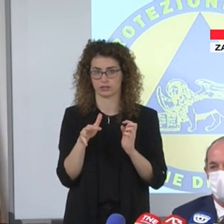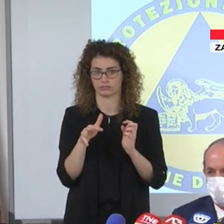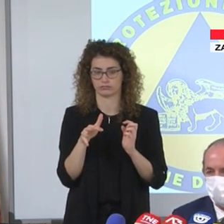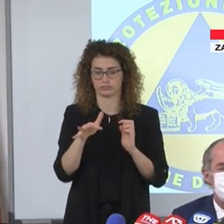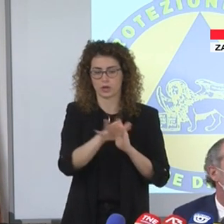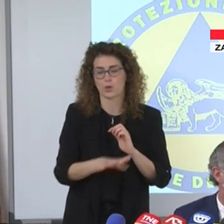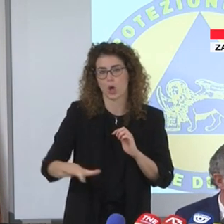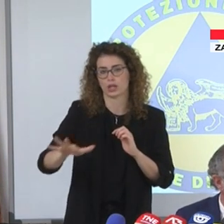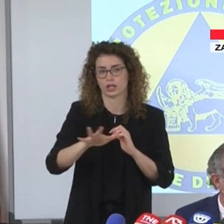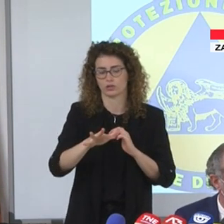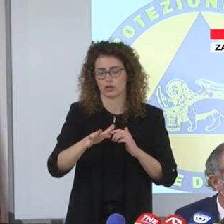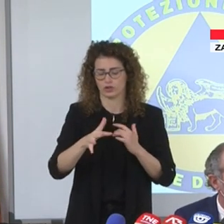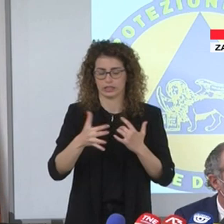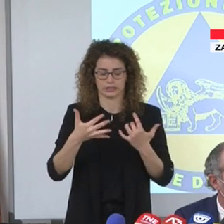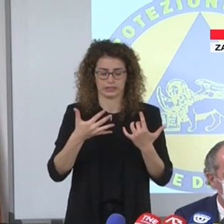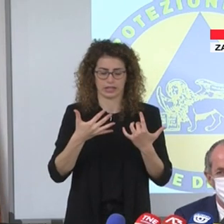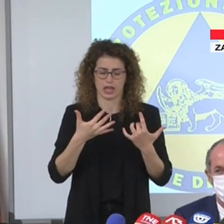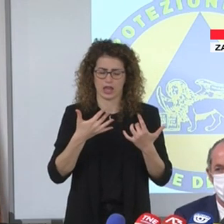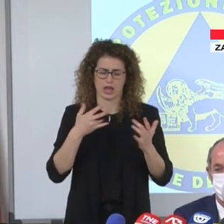territorio che ha mille difficoltà,